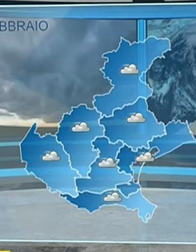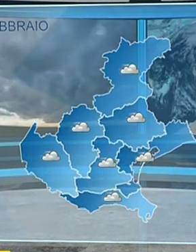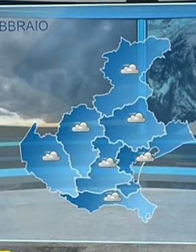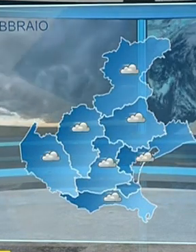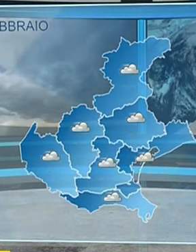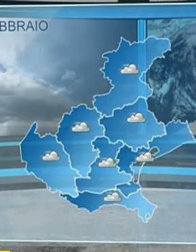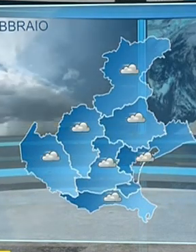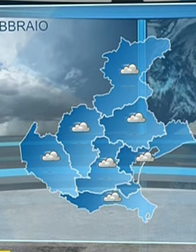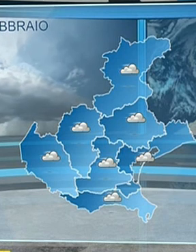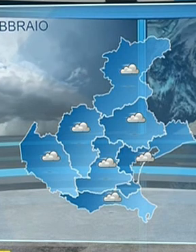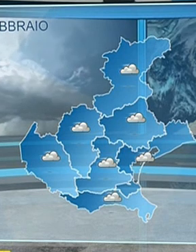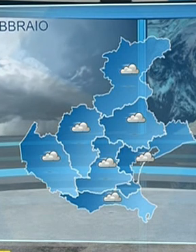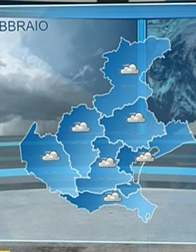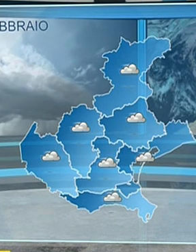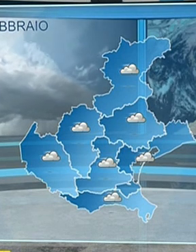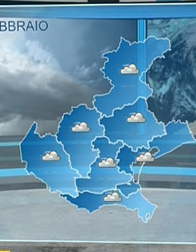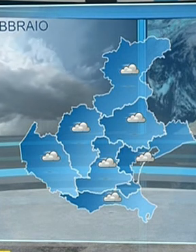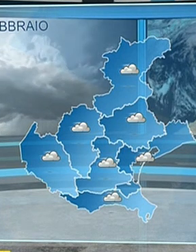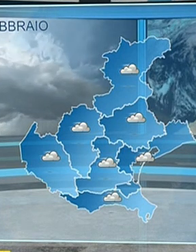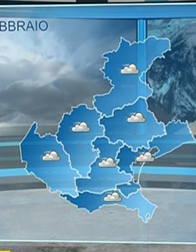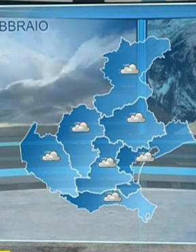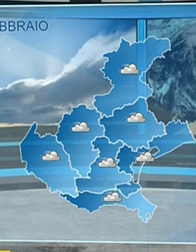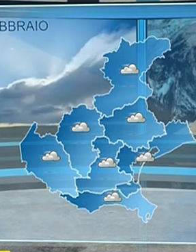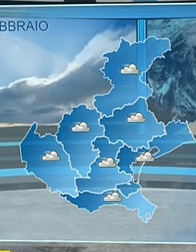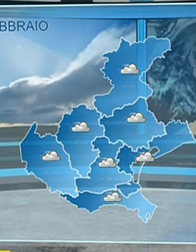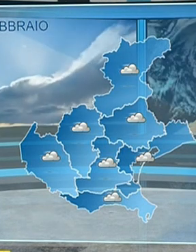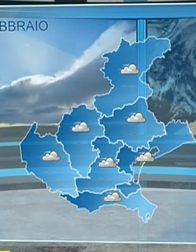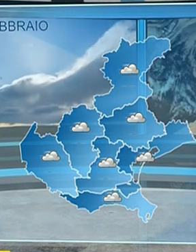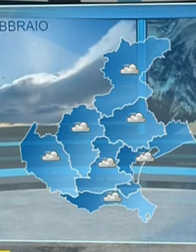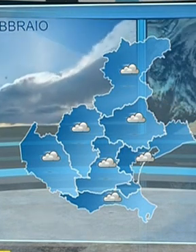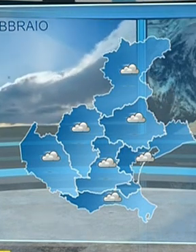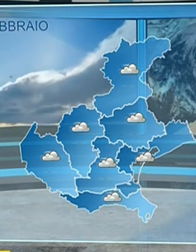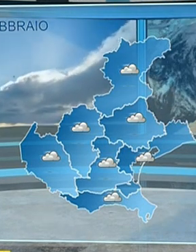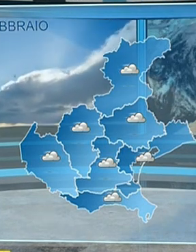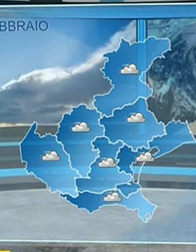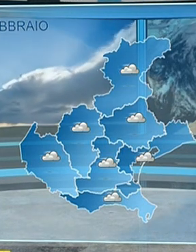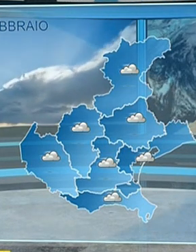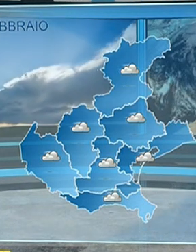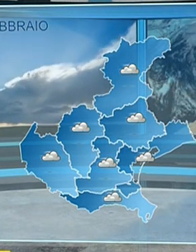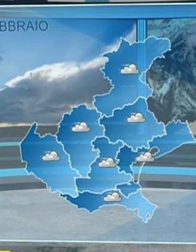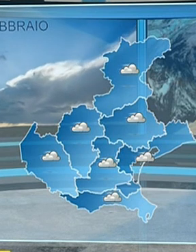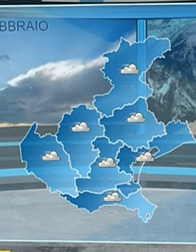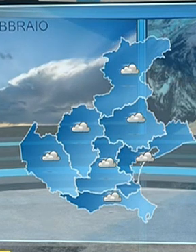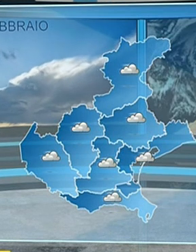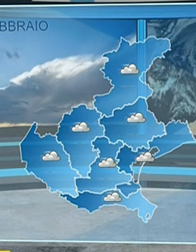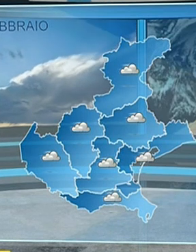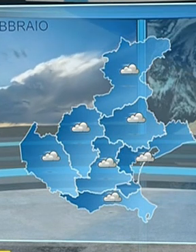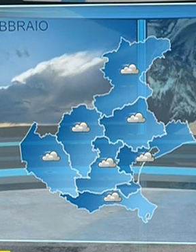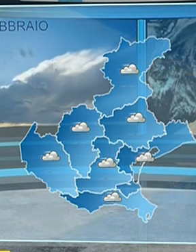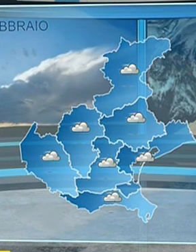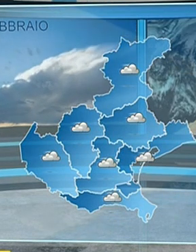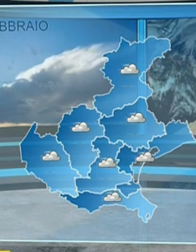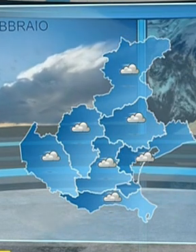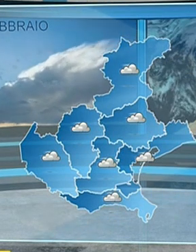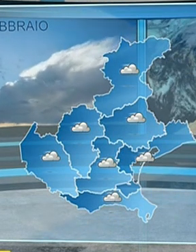farà molto vedere, il cielo risulterà alquanto nuvoloso e coperto con nubi basse diffuse e nebbie che